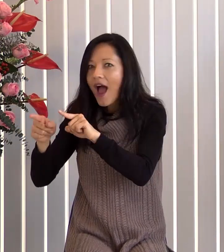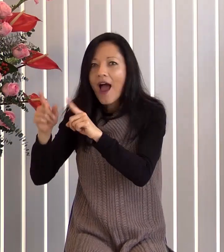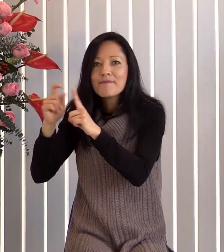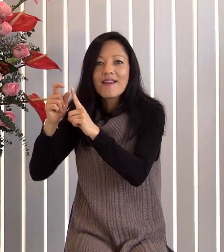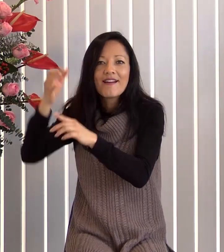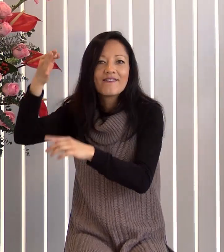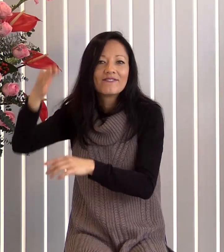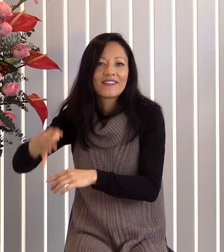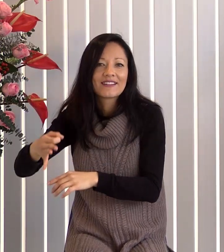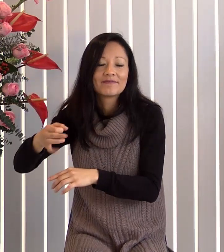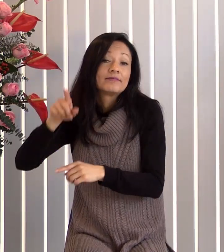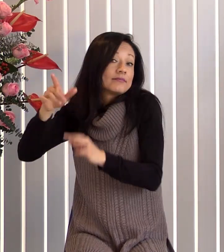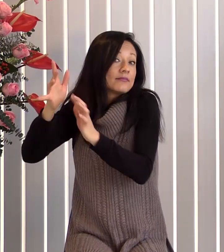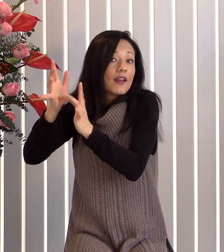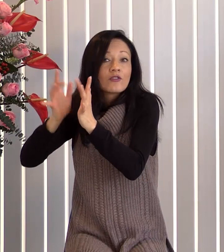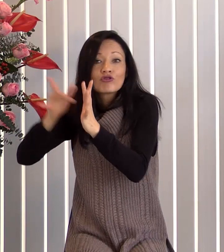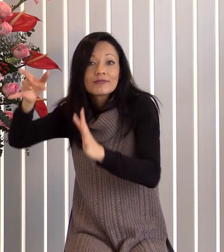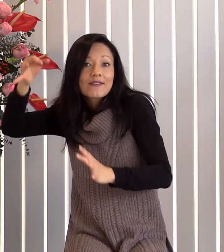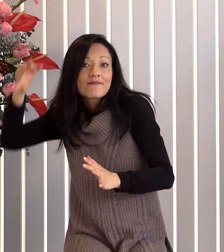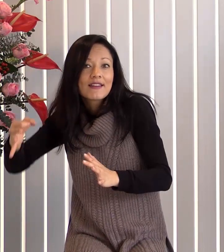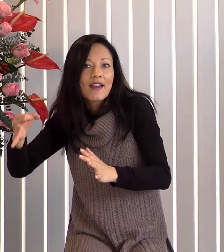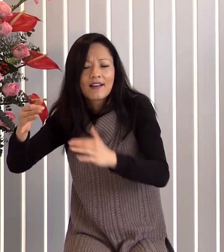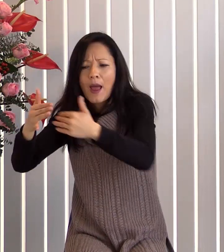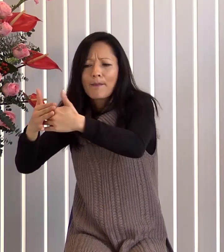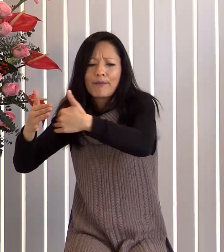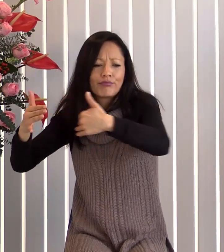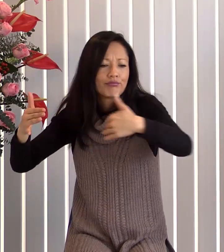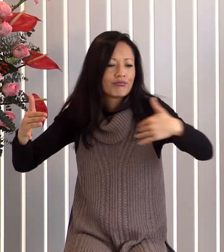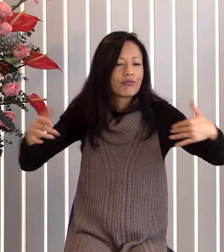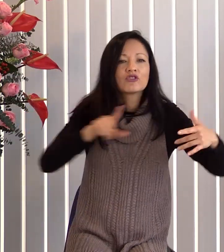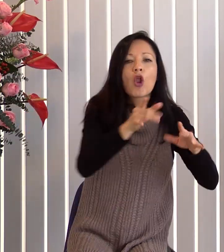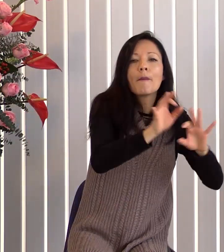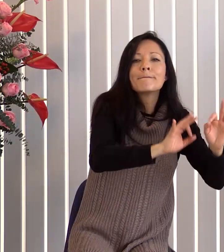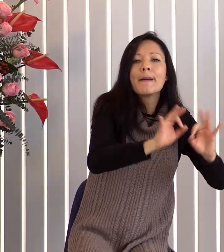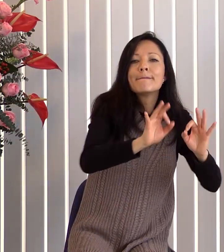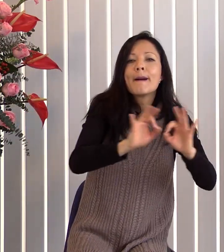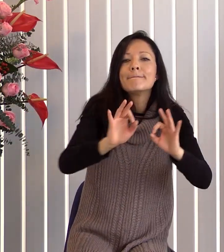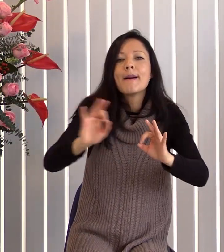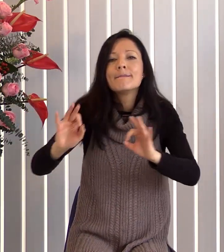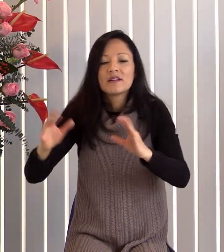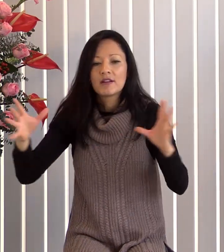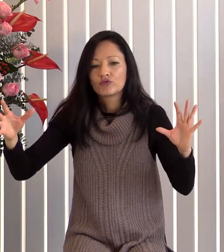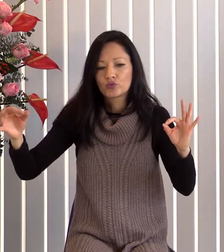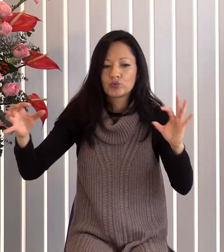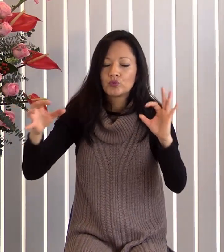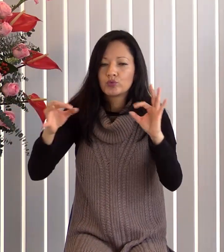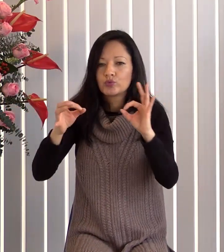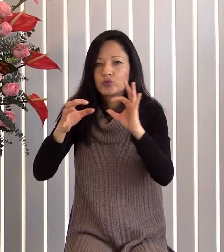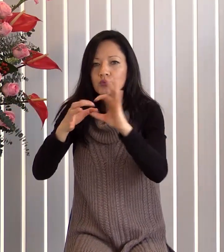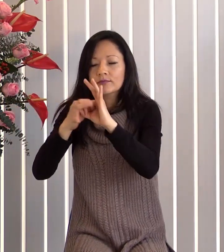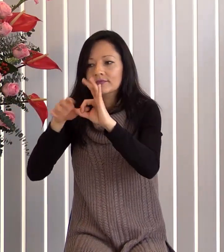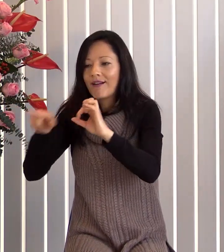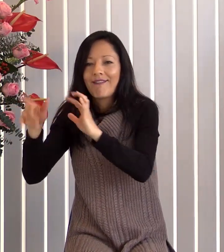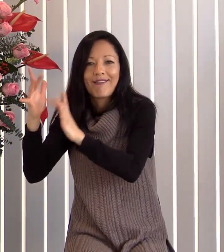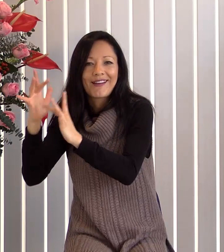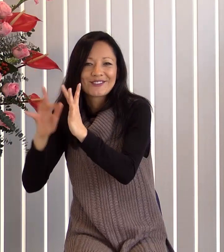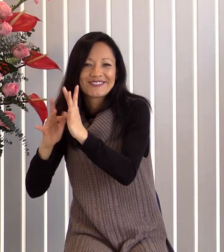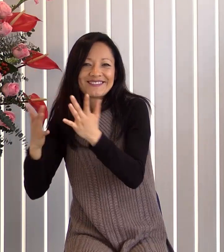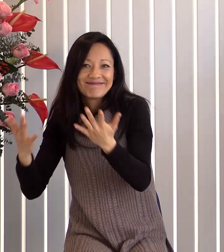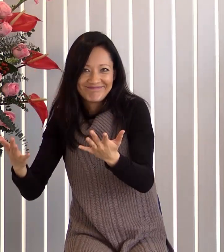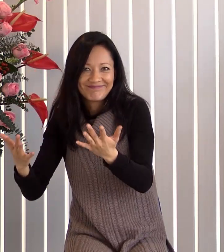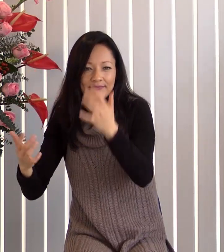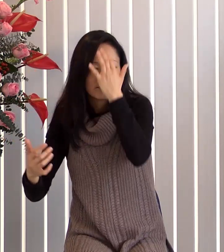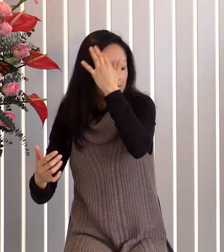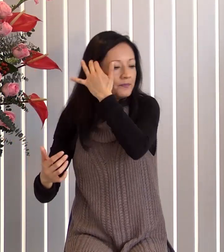Escrituras? Jesús es la verdad. El resto es sombra o son comentarios. Entonces Jesús, en